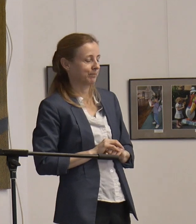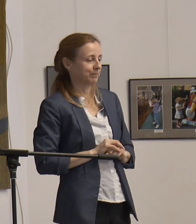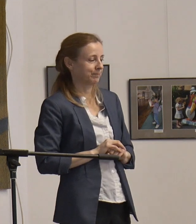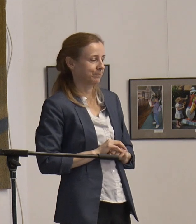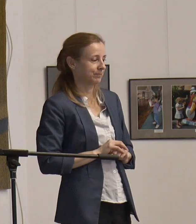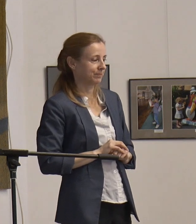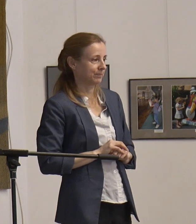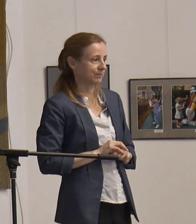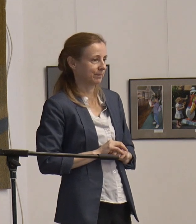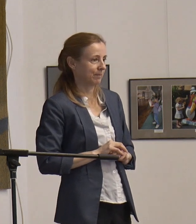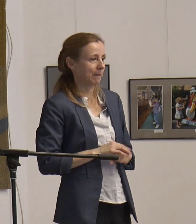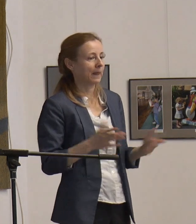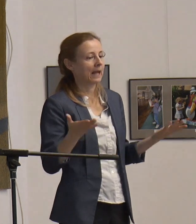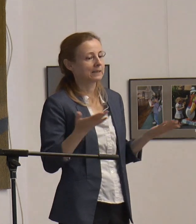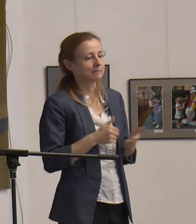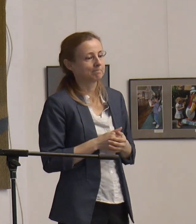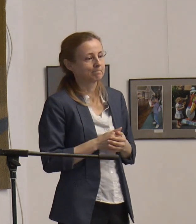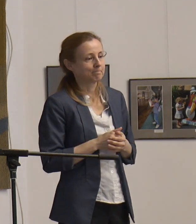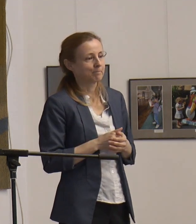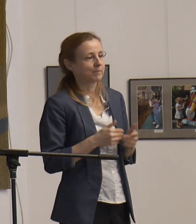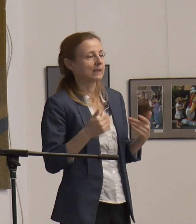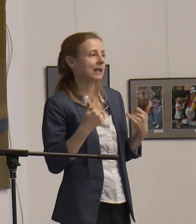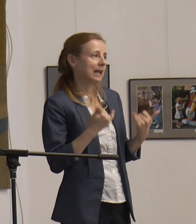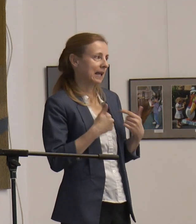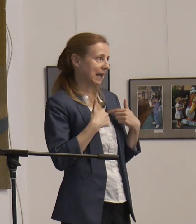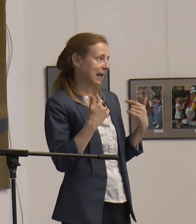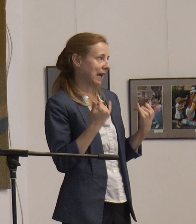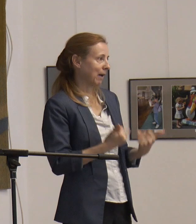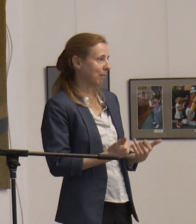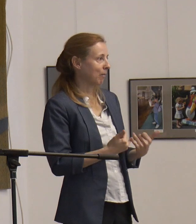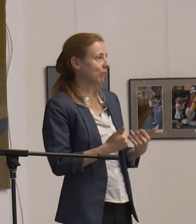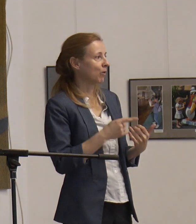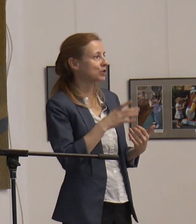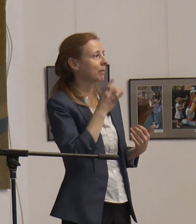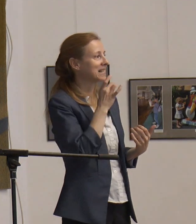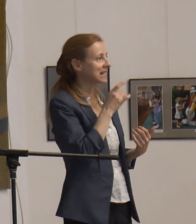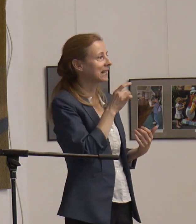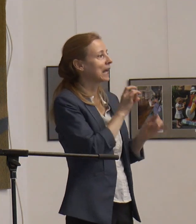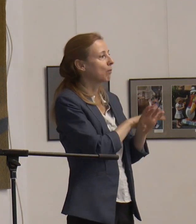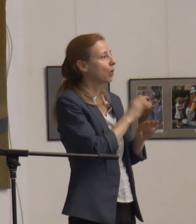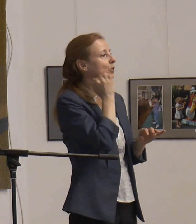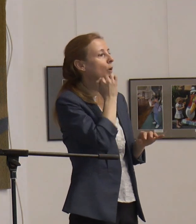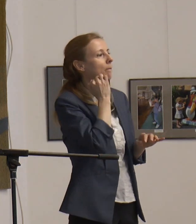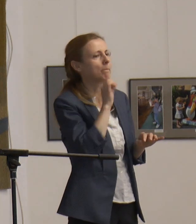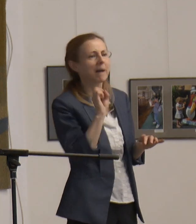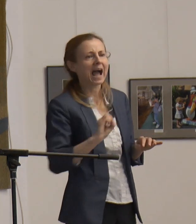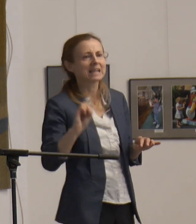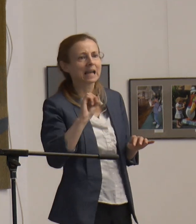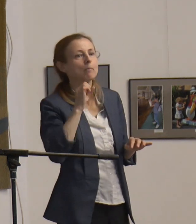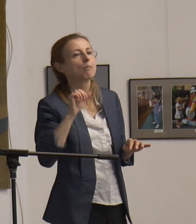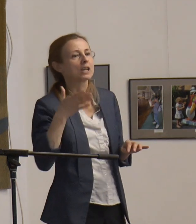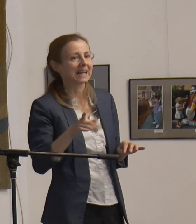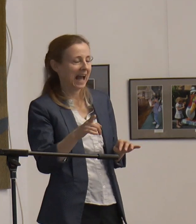akkor, hát én most egy kicsikét Berzelinék Boldog Máriát felkérném,